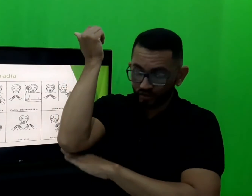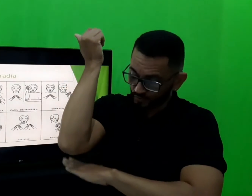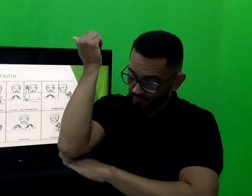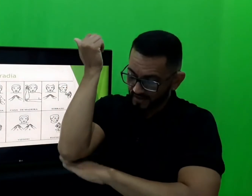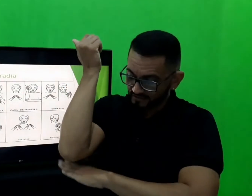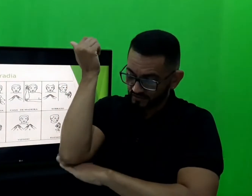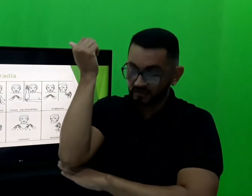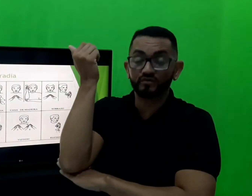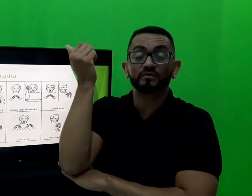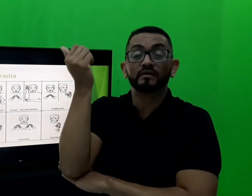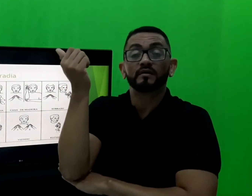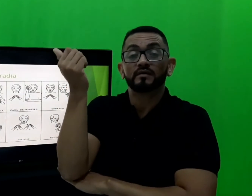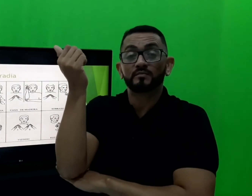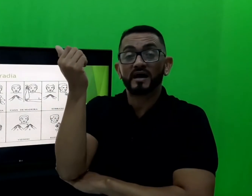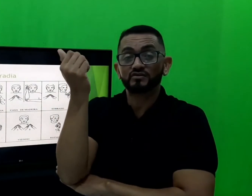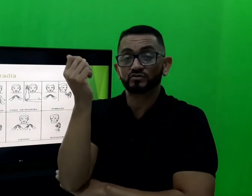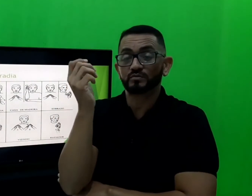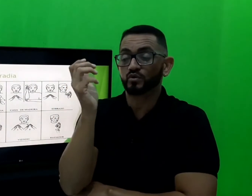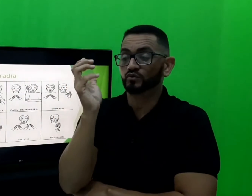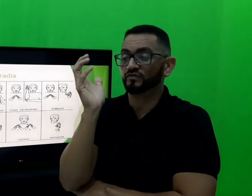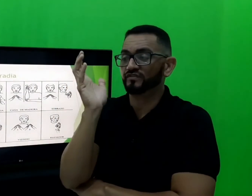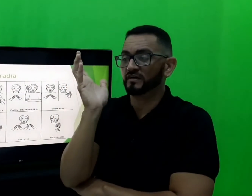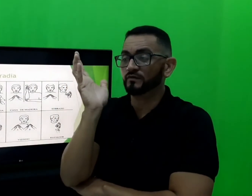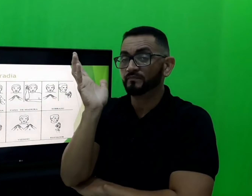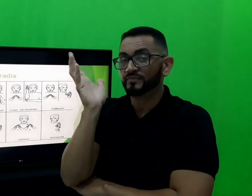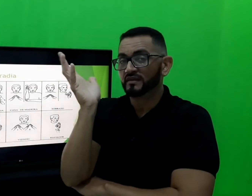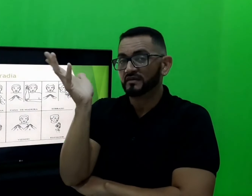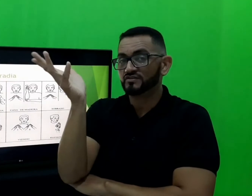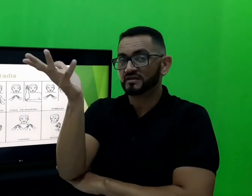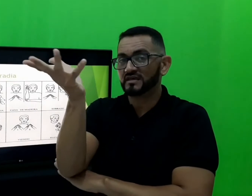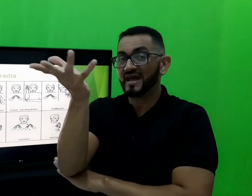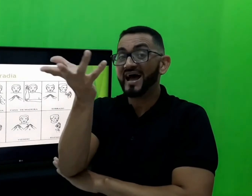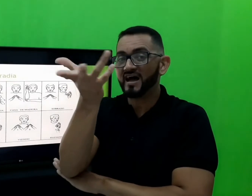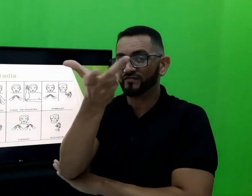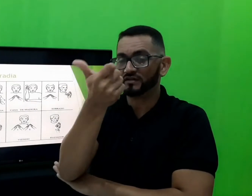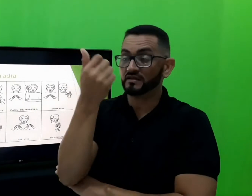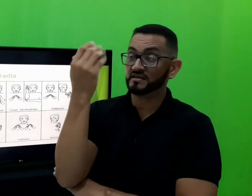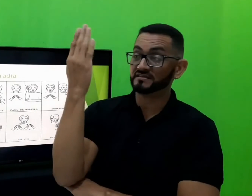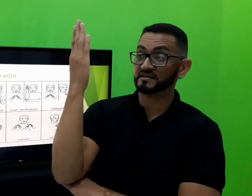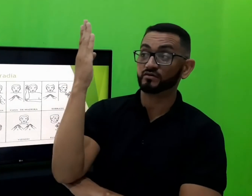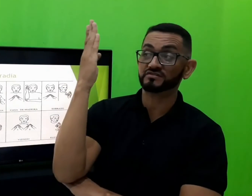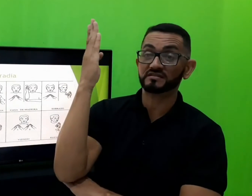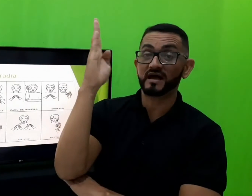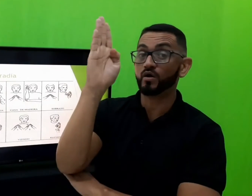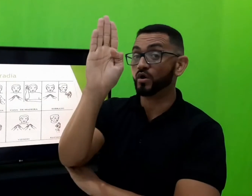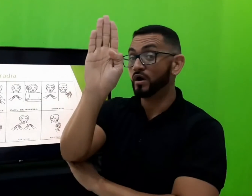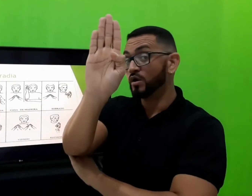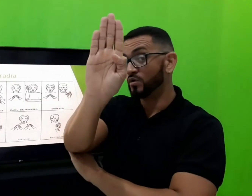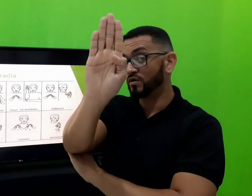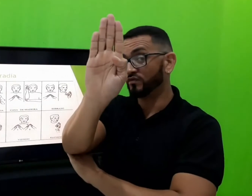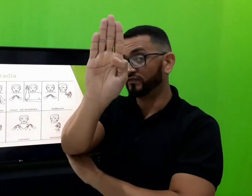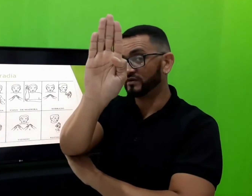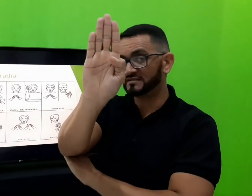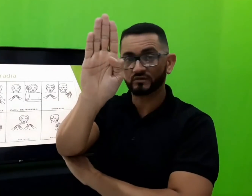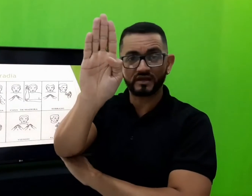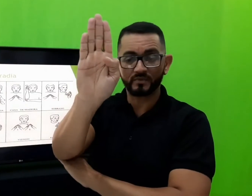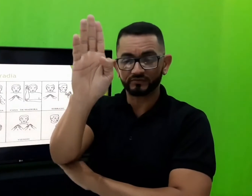ó, meu braço aqui, ó, embaixo do meu cotovelo. Isso aqui é a árvore. E esse aqui é o sinal, ó, com a configuração da mão